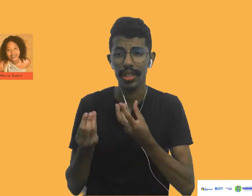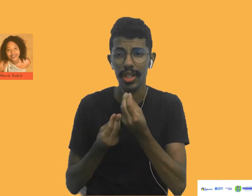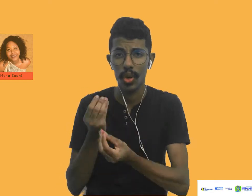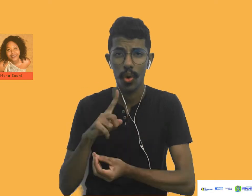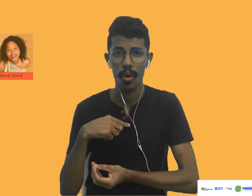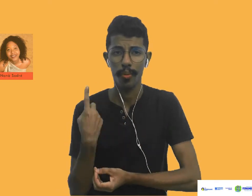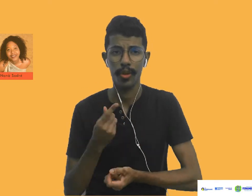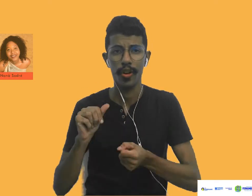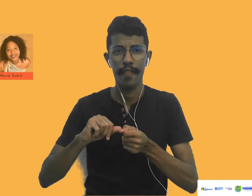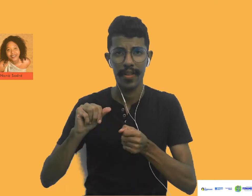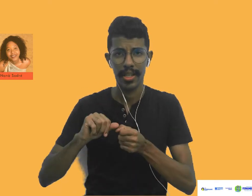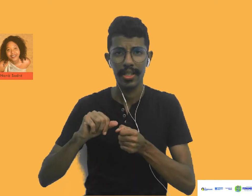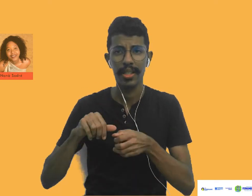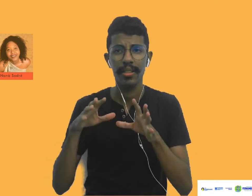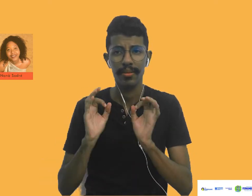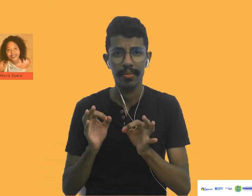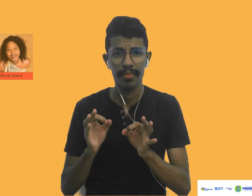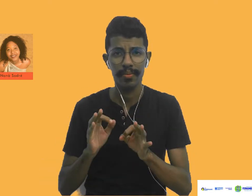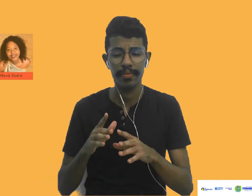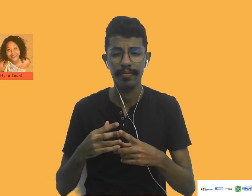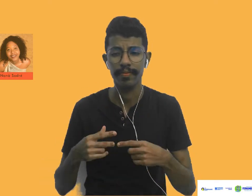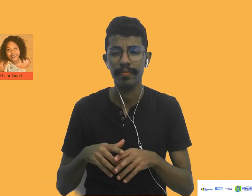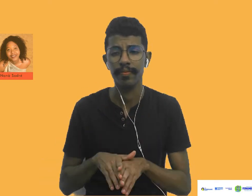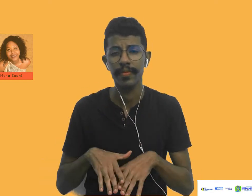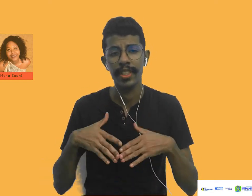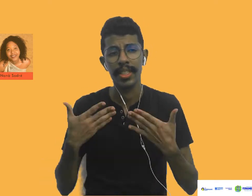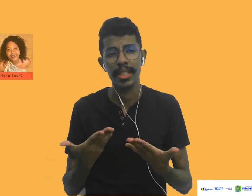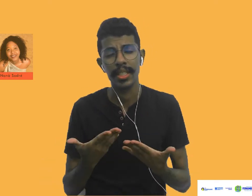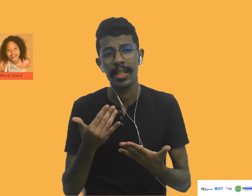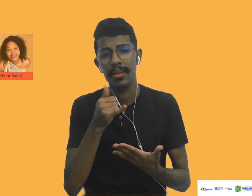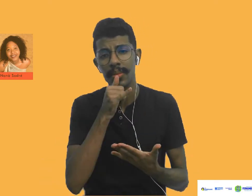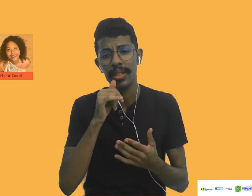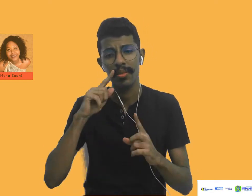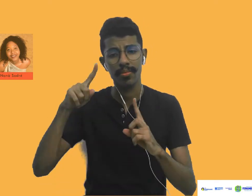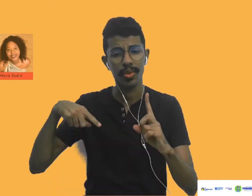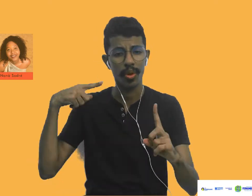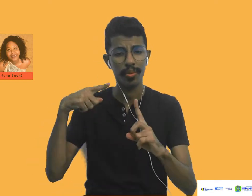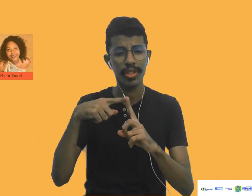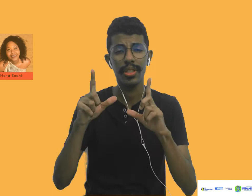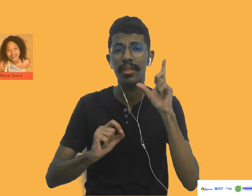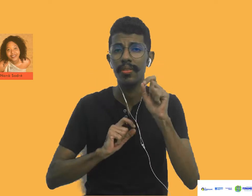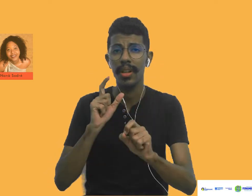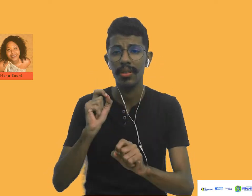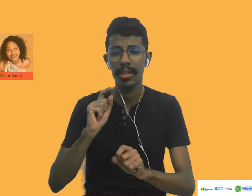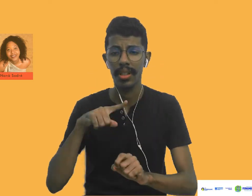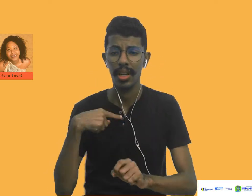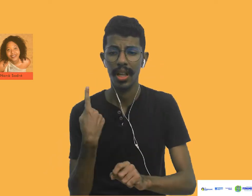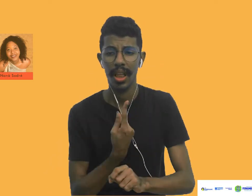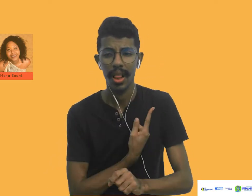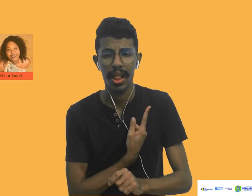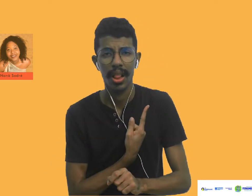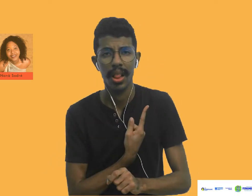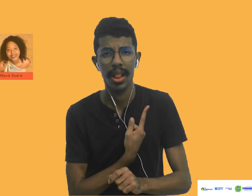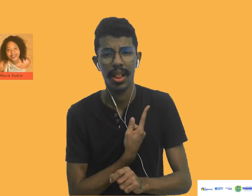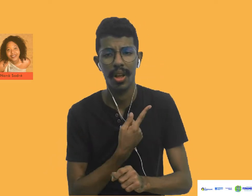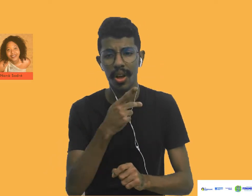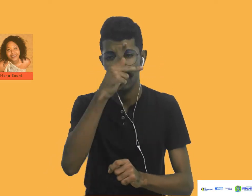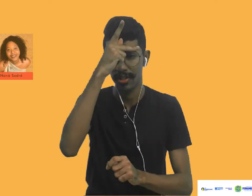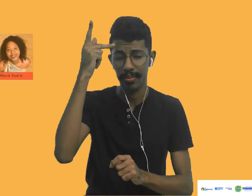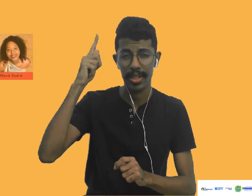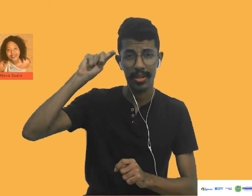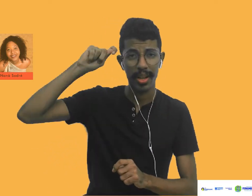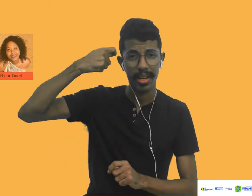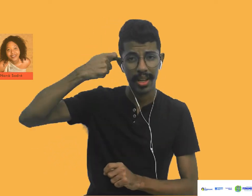sabe? A forma como estamos fazendo, né? E, então, o objetivo era que